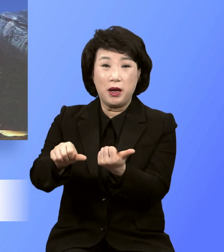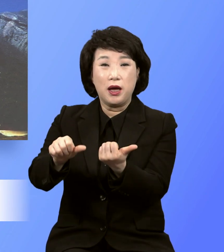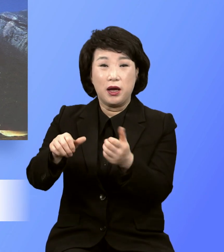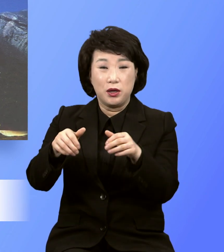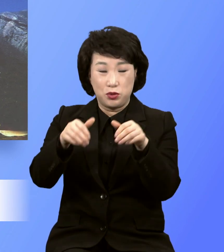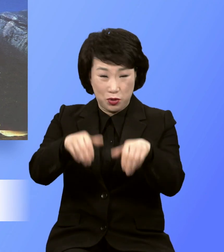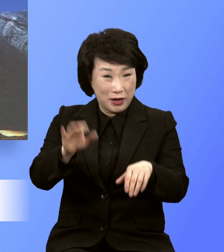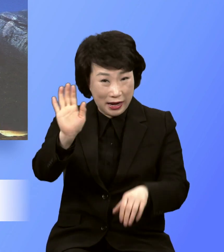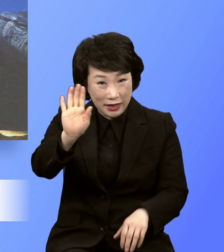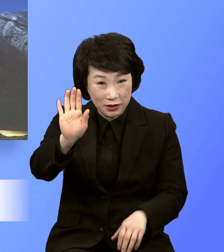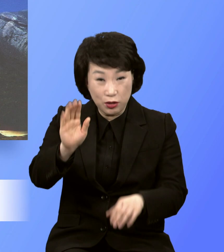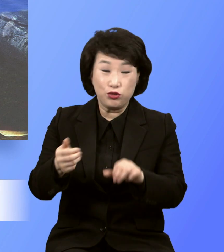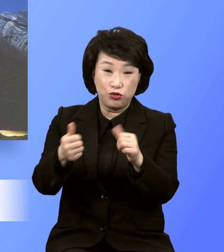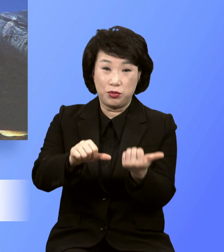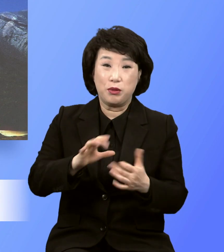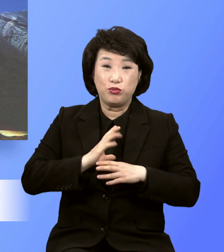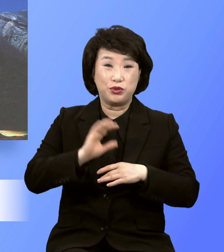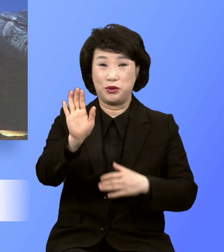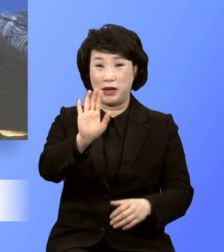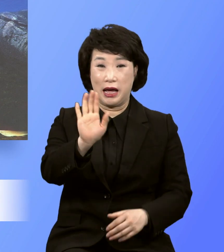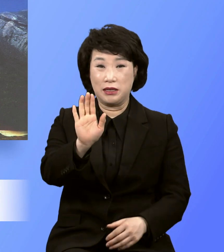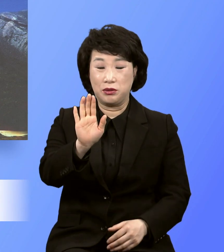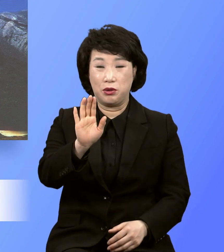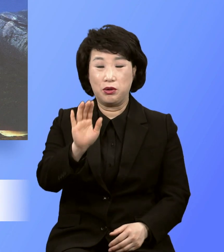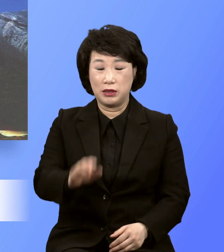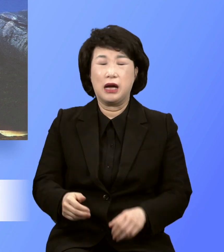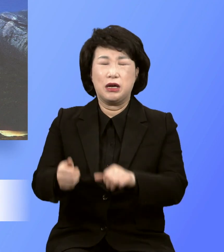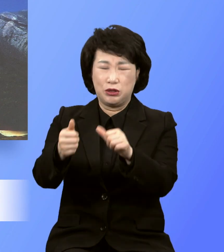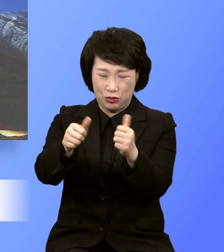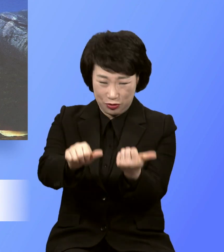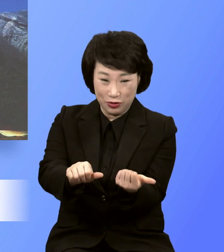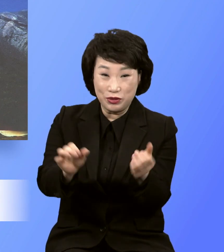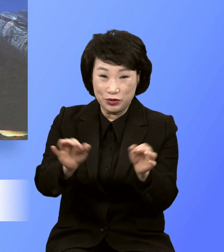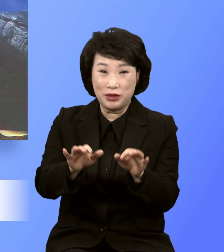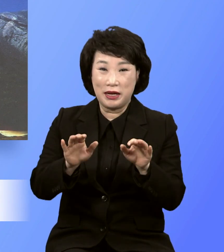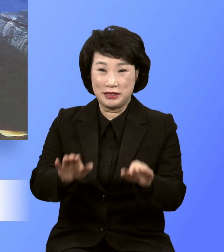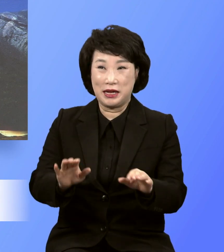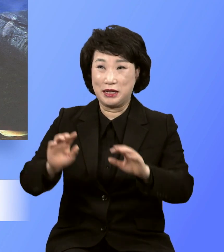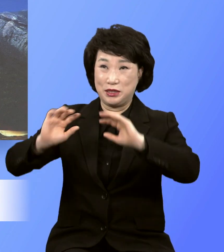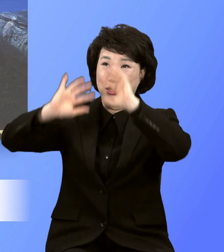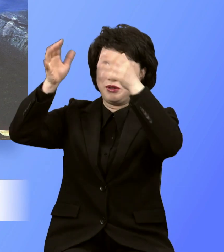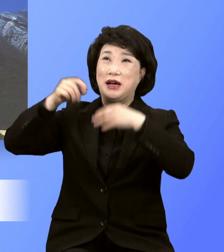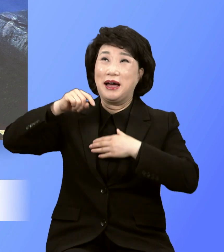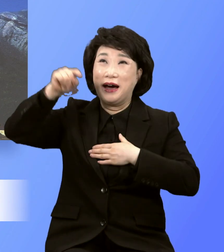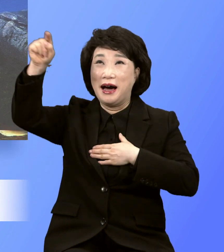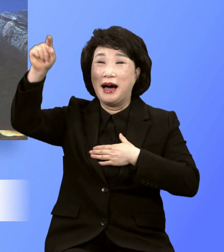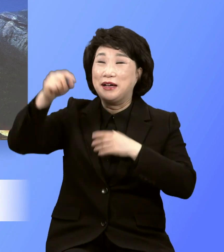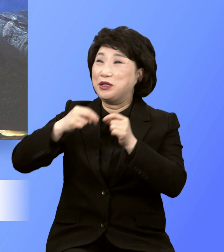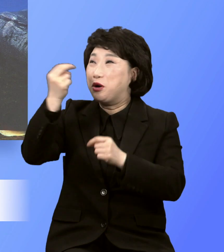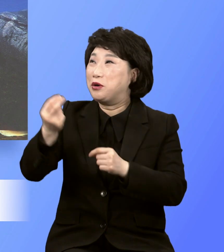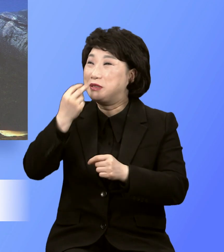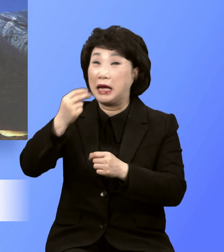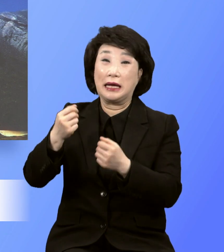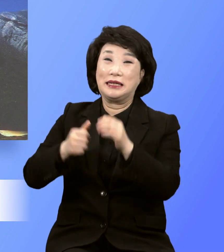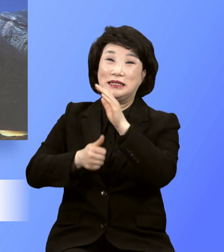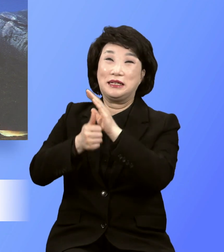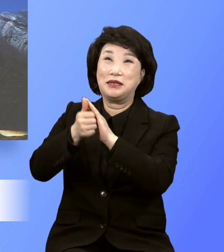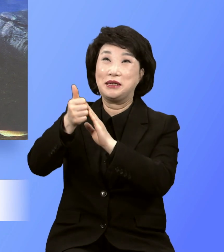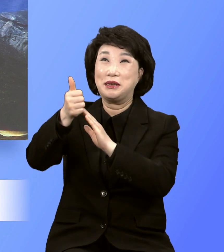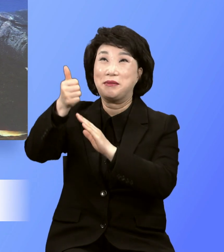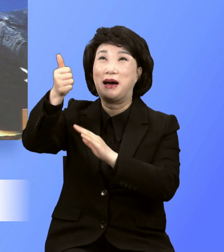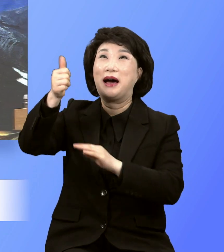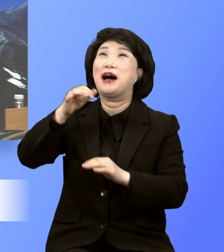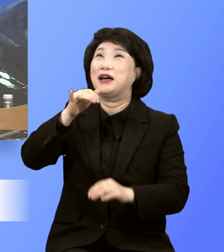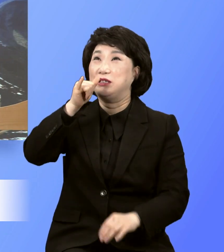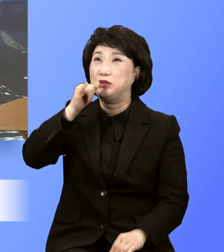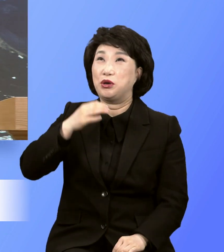노예가 아니라 죽음이 무서운 것이 아니라 죽는 순간에 천국이라는 영생의 희망을